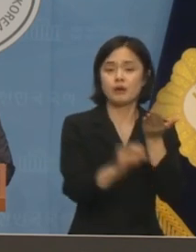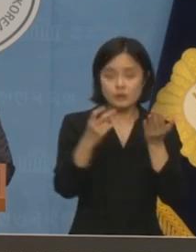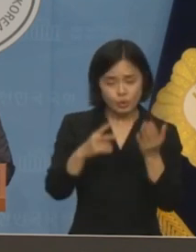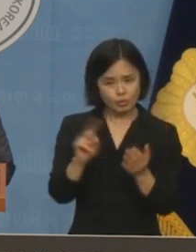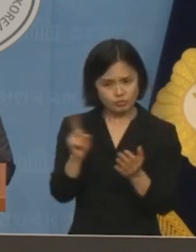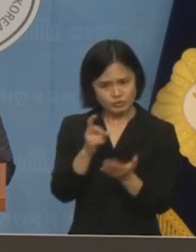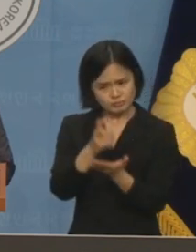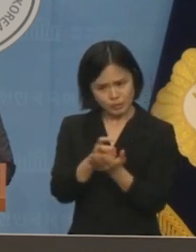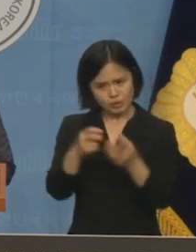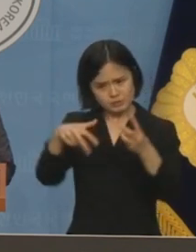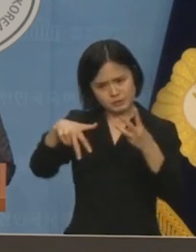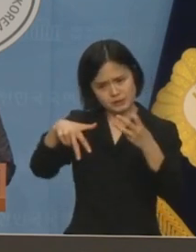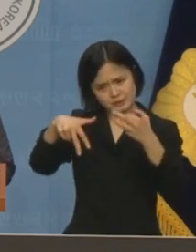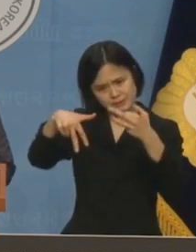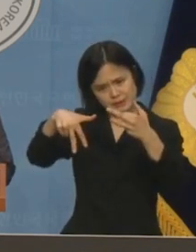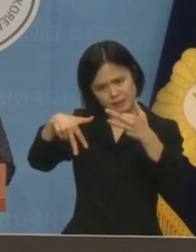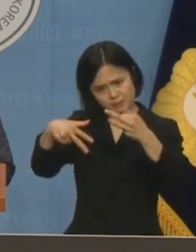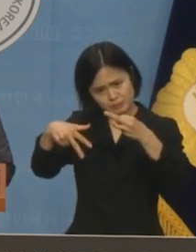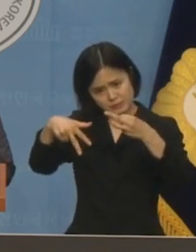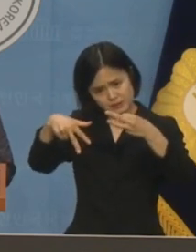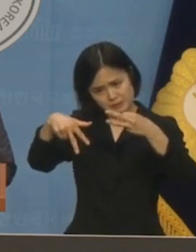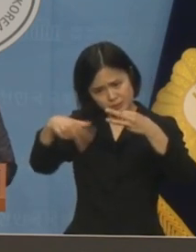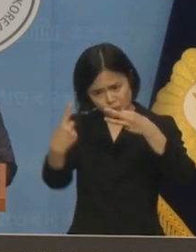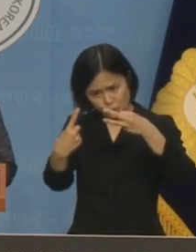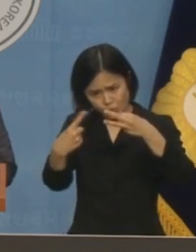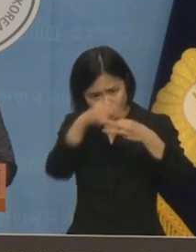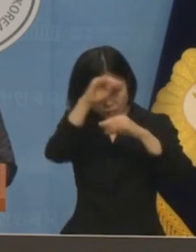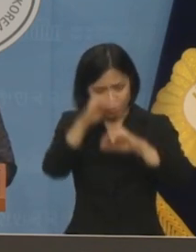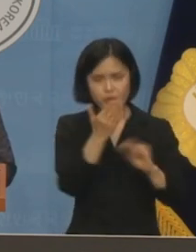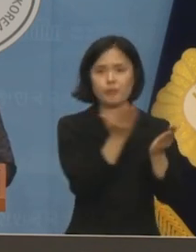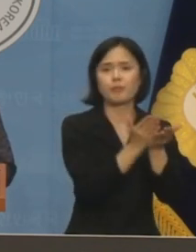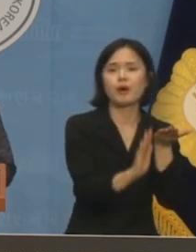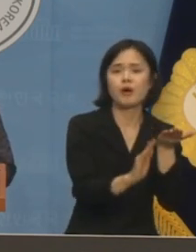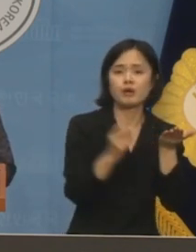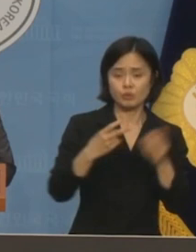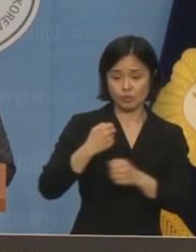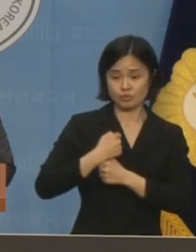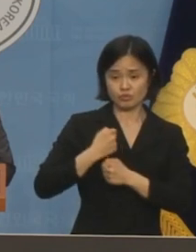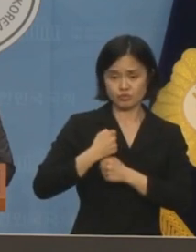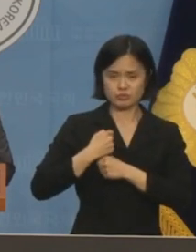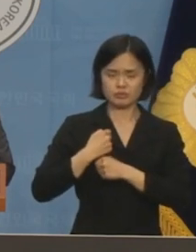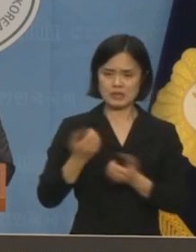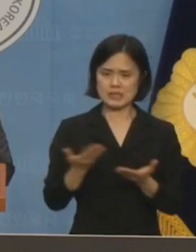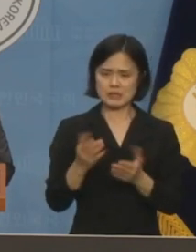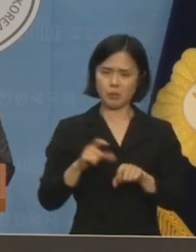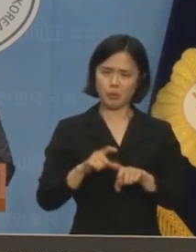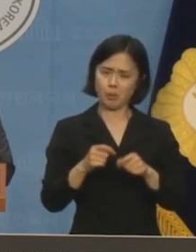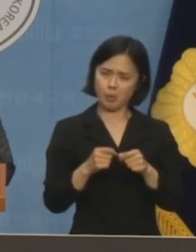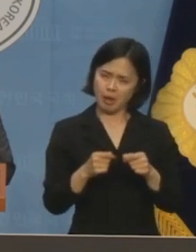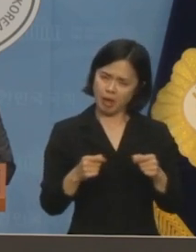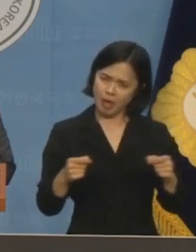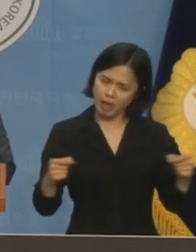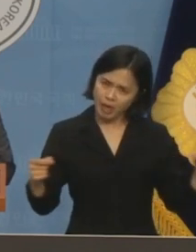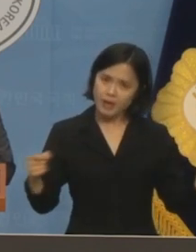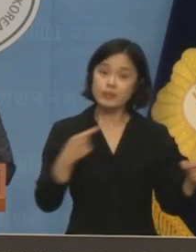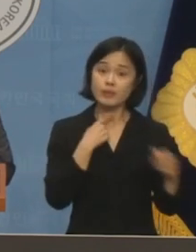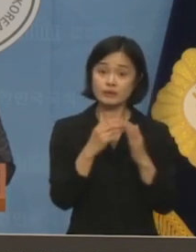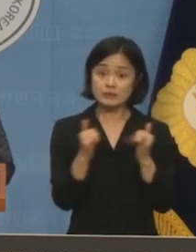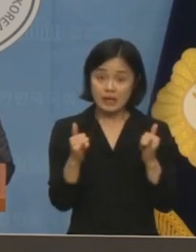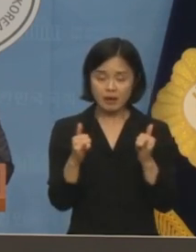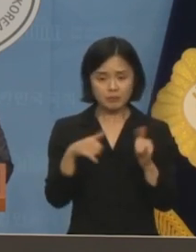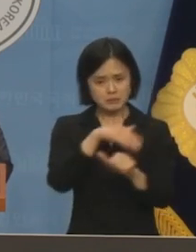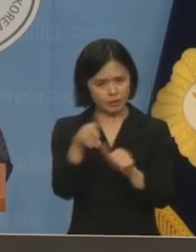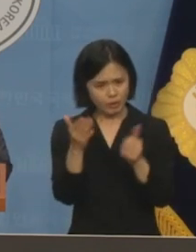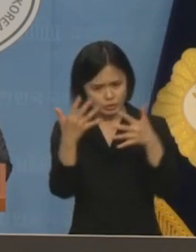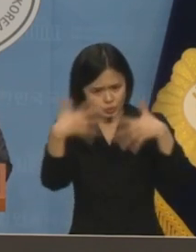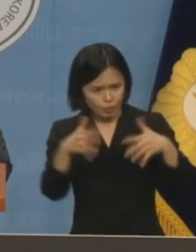않습니다. 장관급 또는 장교 이상 20년 이상의 군 복무한 사람도 해당하지 않습니다. 이와 같이 군,